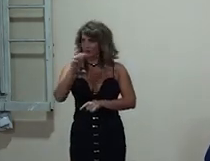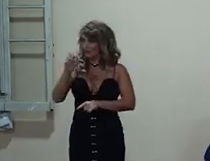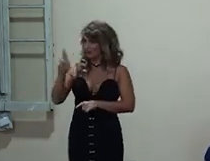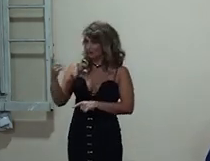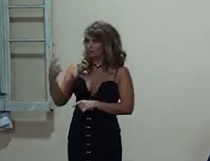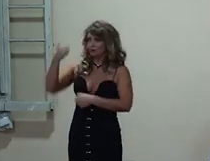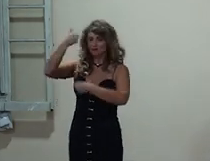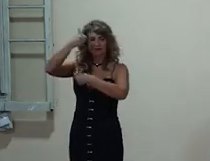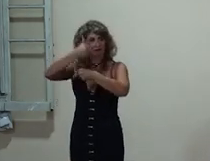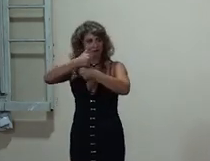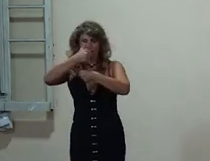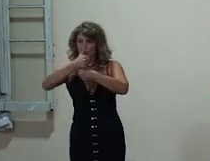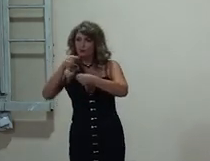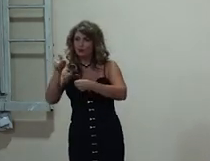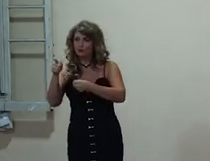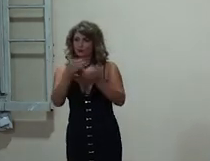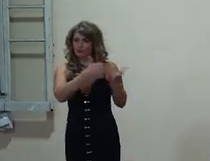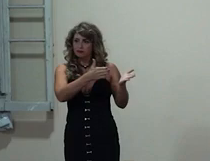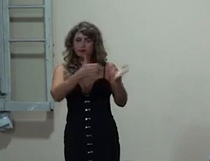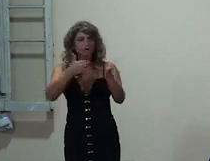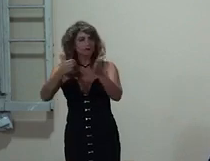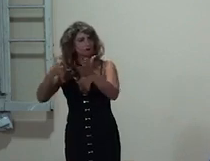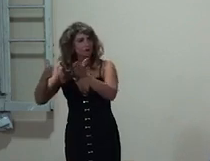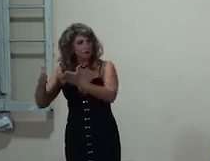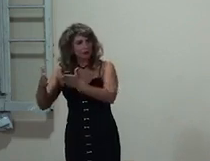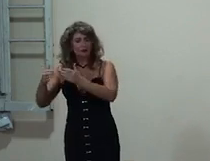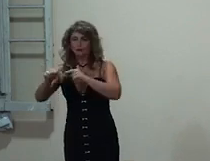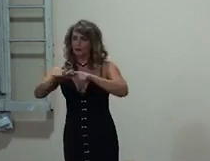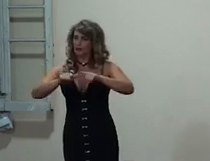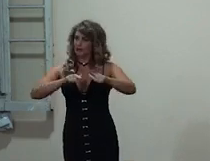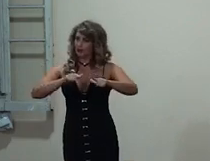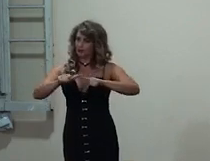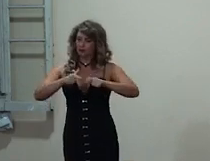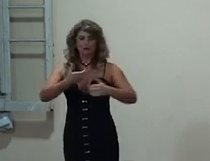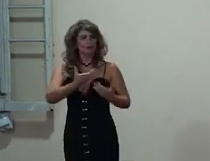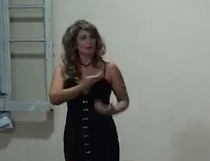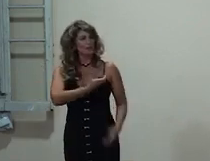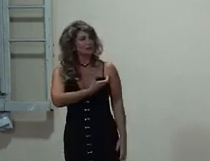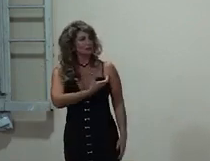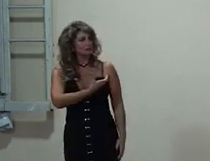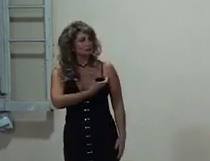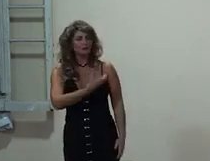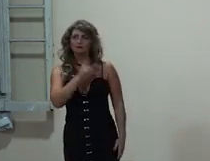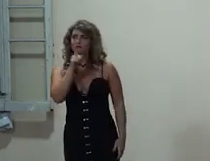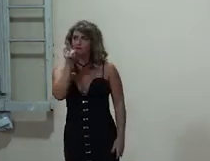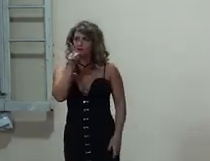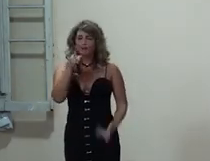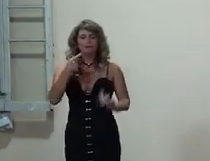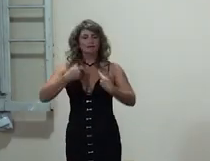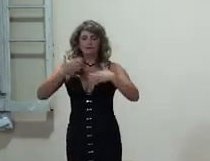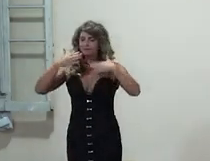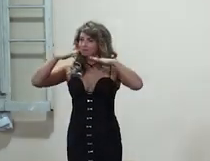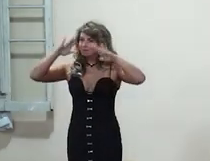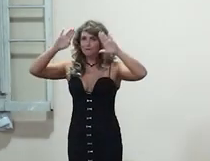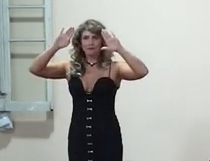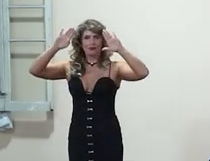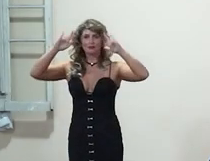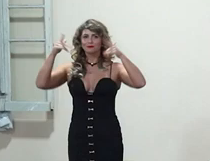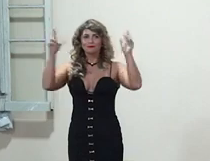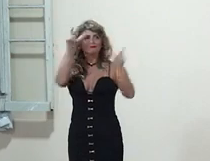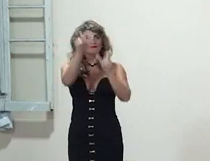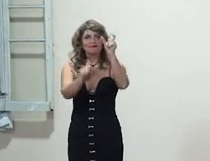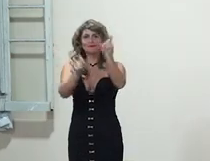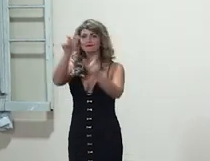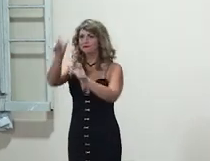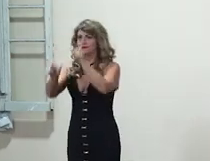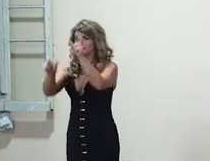diretor, né, no período que nós trabalhamos aqui na SIAP. Então, eu me sinto muito honrado com a presença de